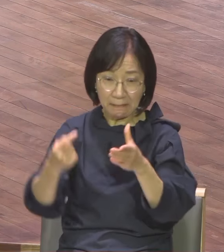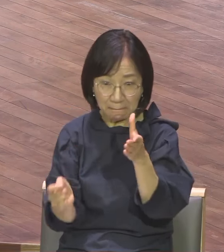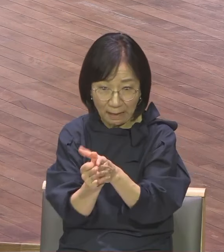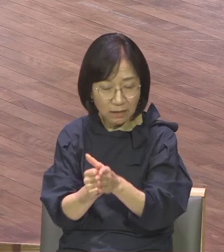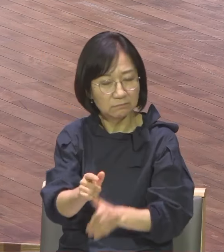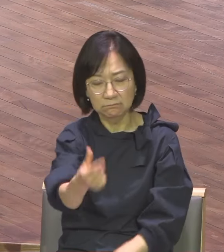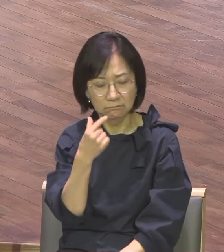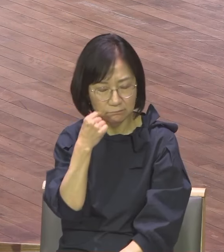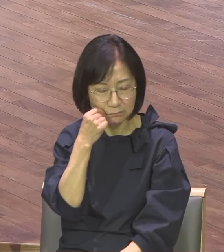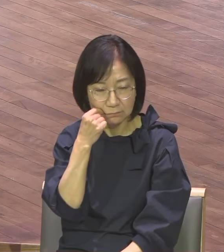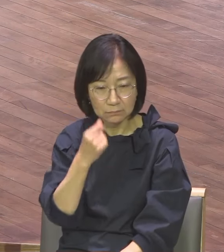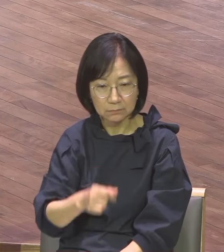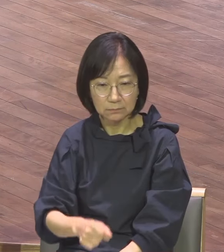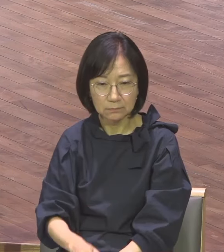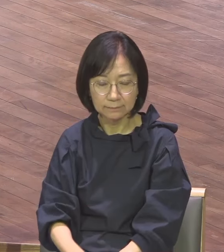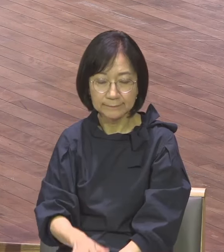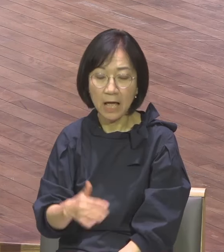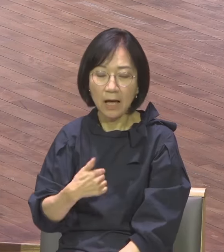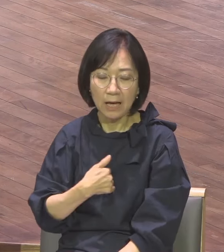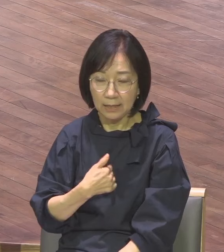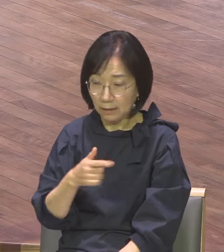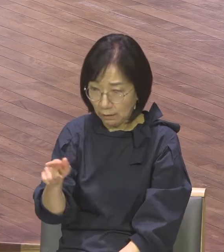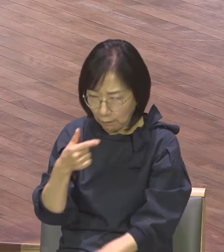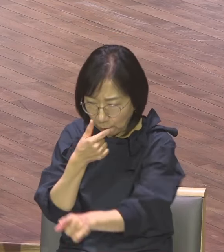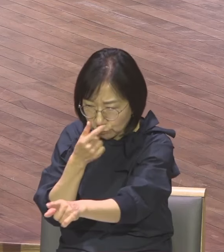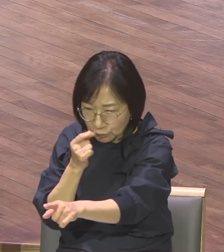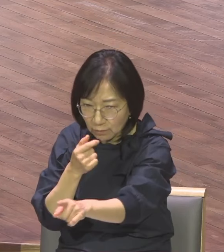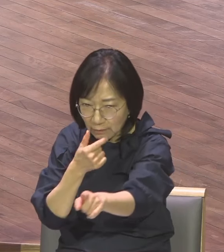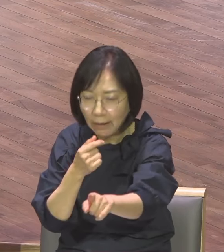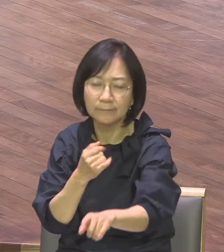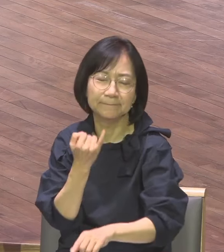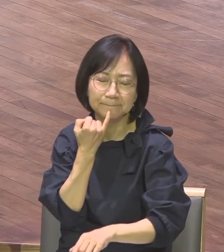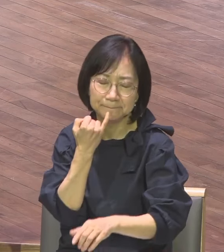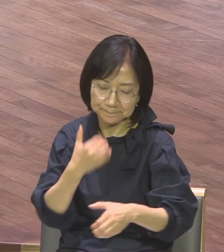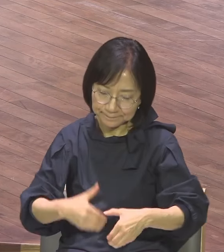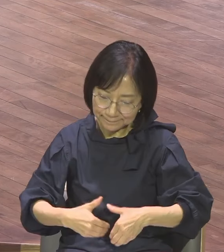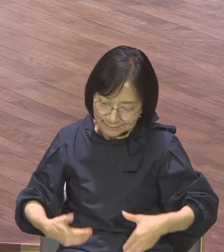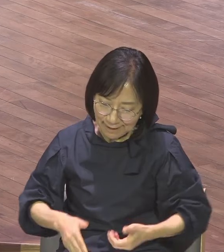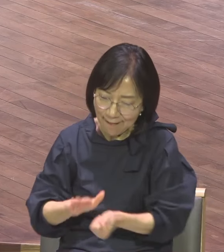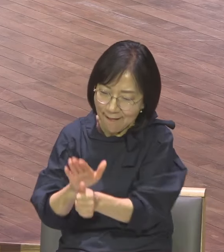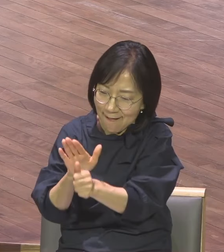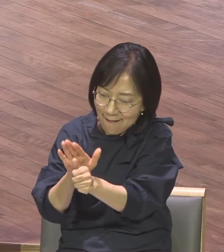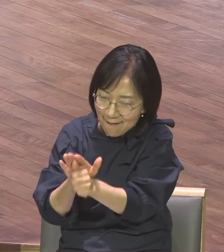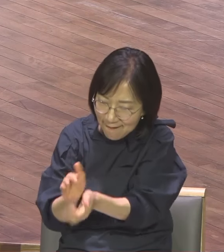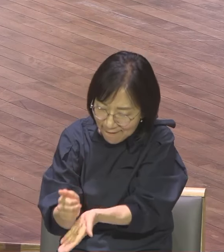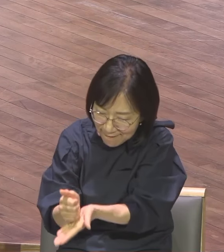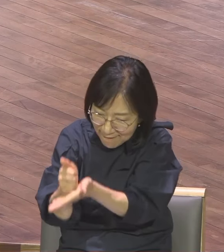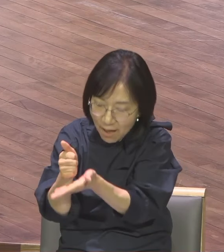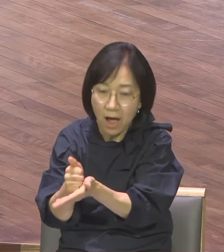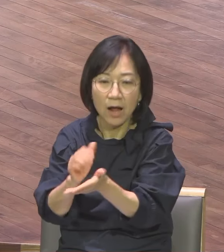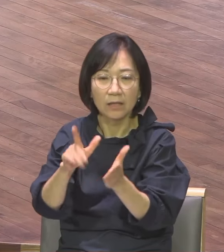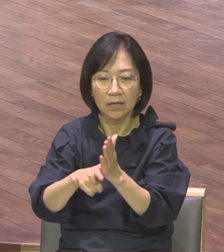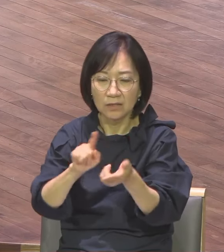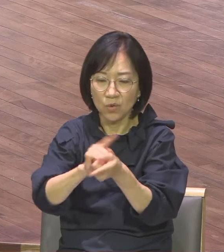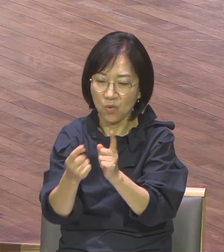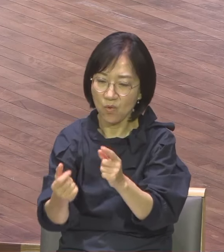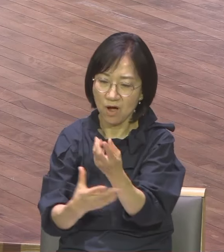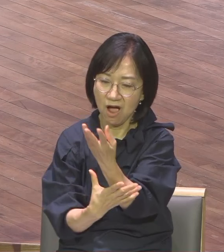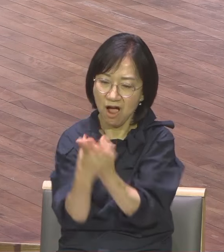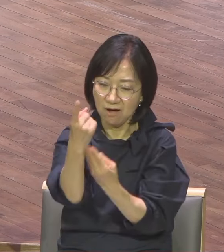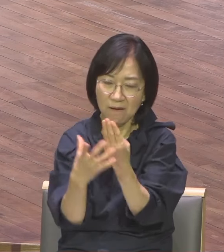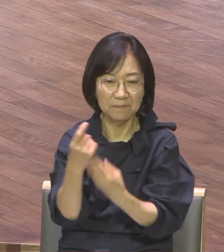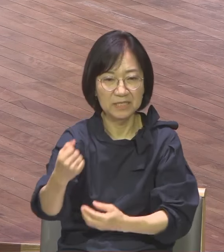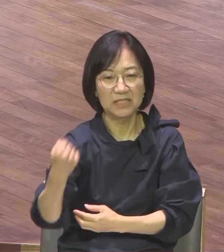내가 좀 부족하더라도 서로가 서로를 동반적 의식 가지고 나갈 때 영적 시너지 효과가 더 나타난다. 서로 세워도